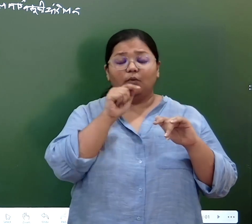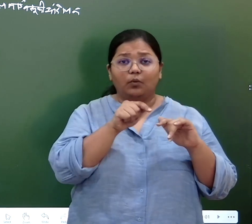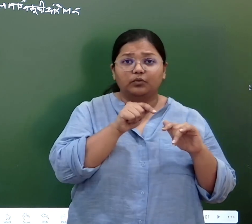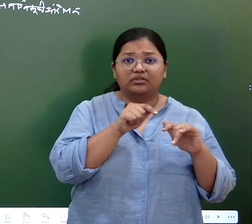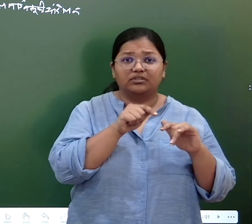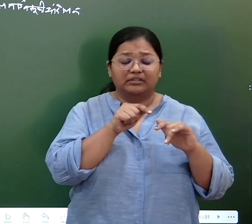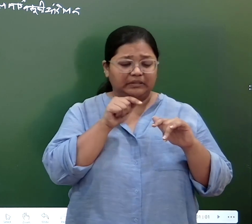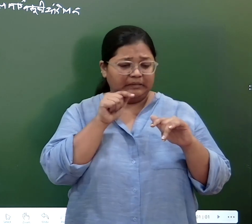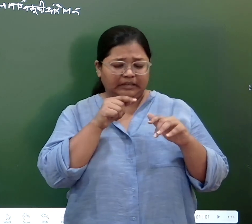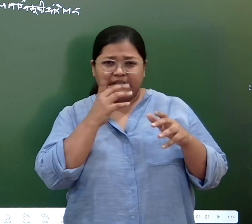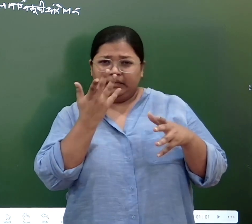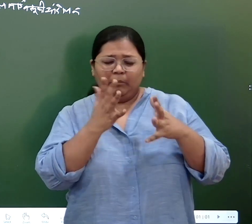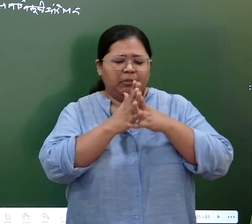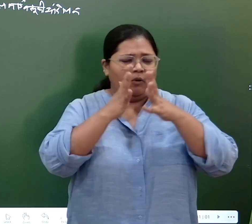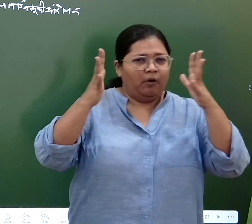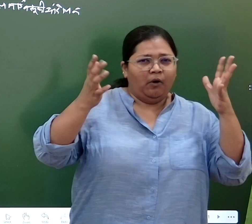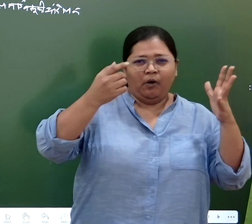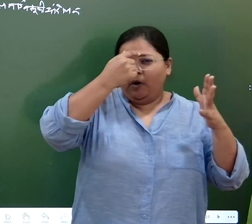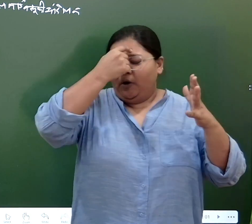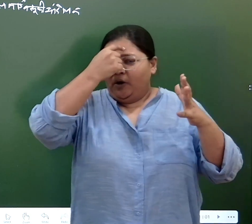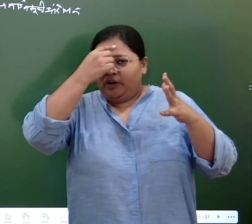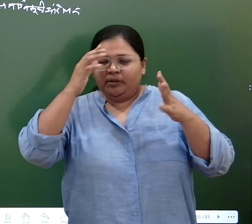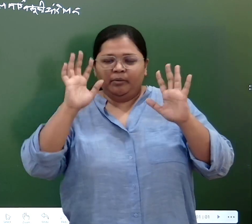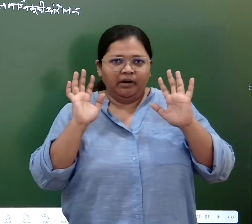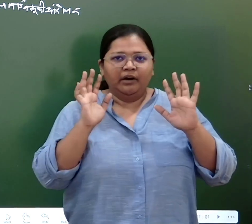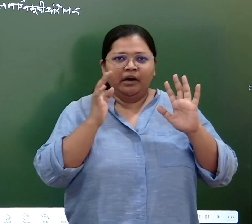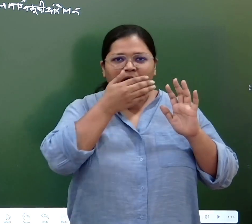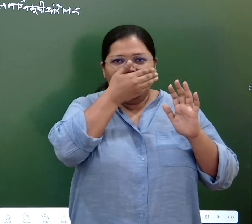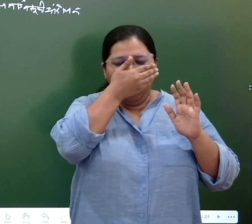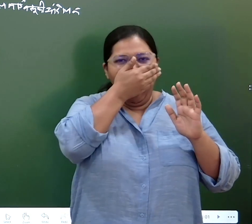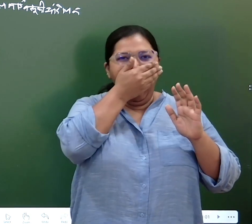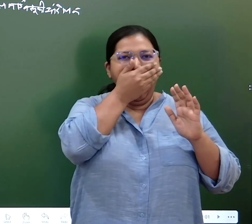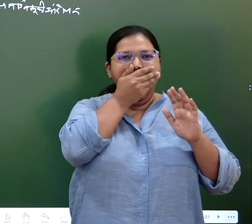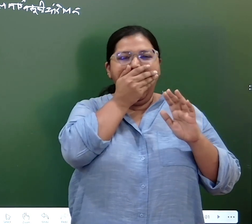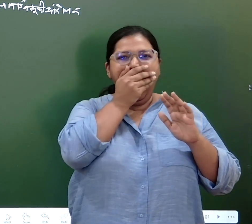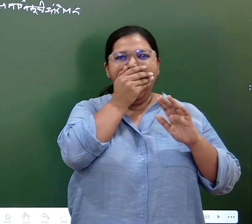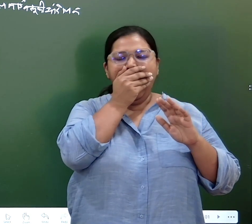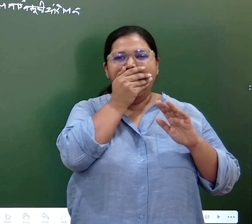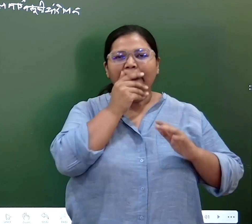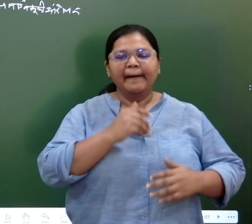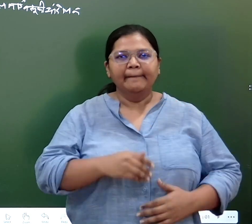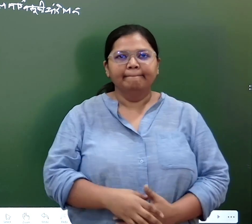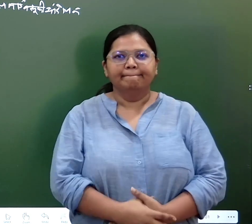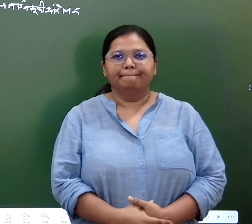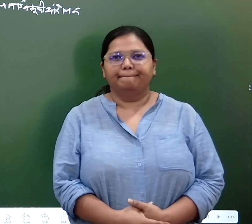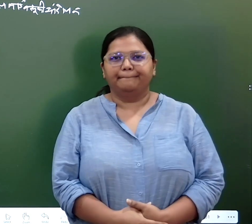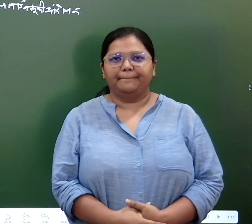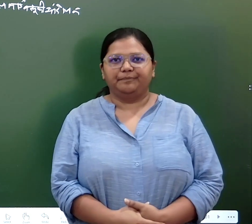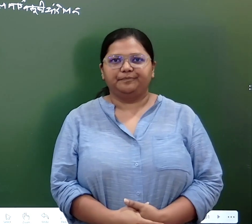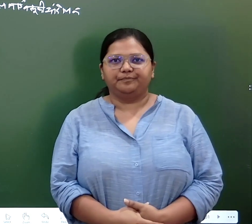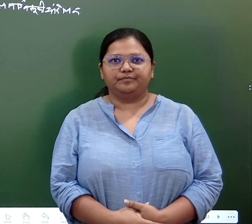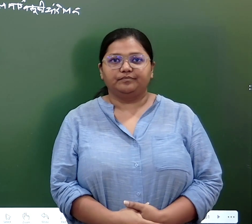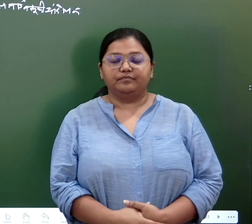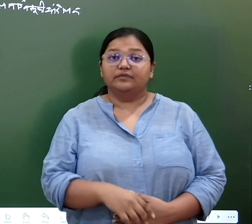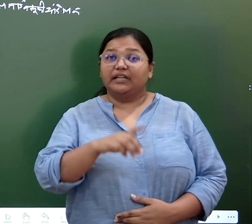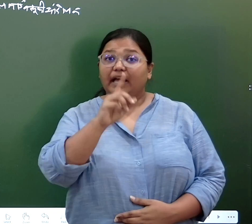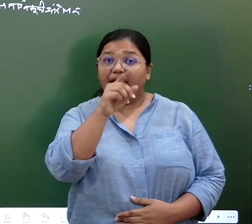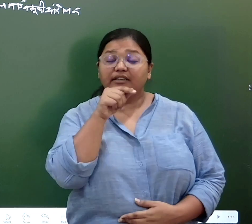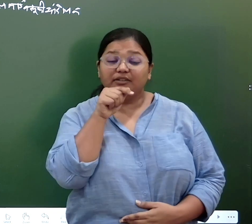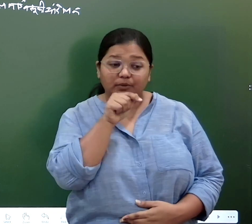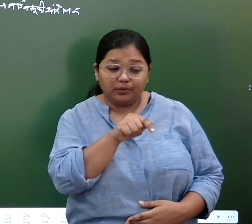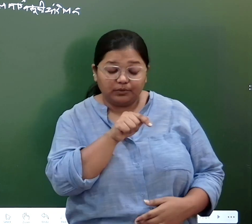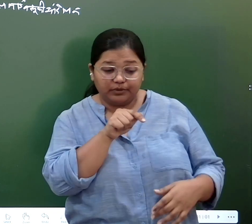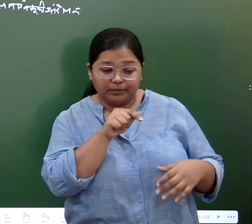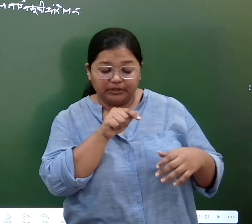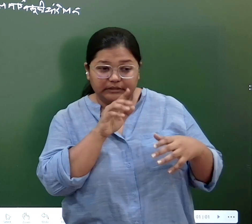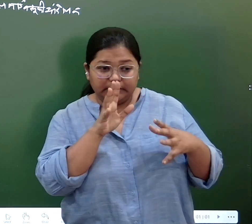ब्रेक करने के लिए एक चीज आई, जाति प्रथा, जो कि समाज की सबसे बड़ी जो है वो दुखदायी स्थिति कर देती थी। जाति